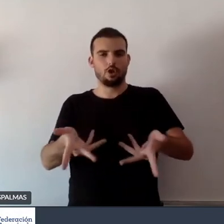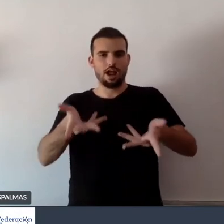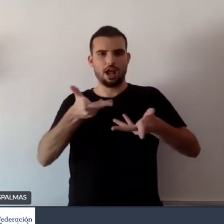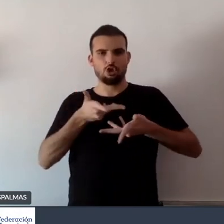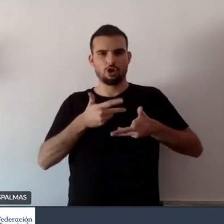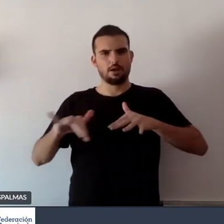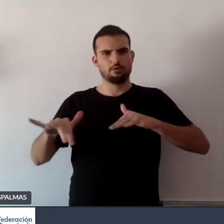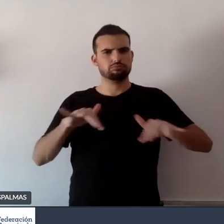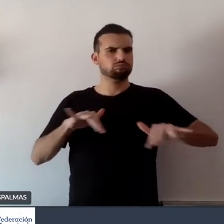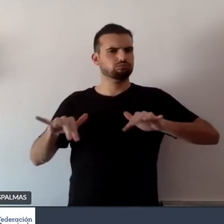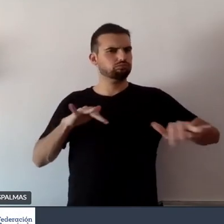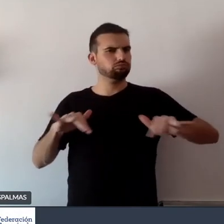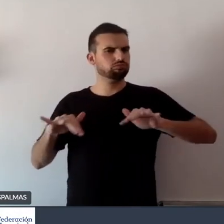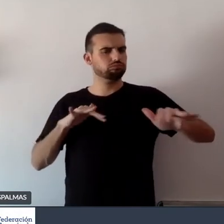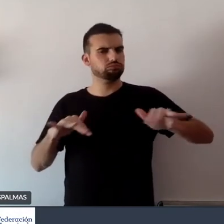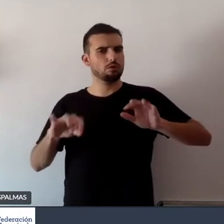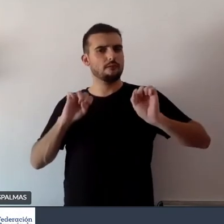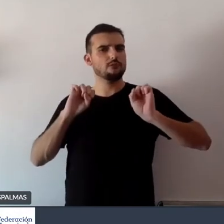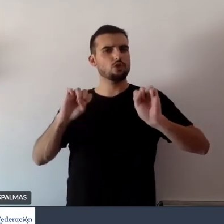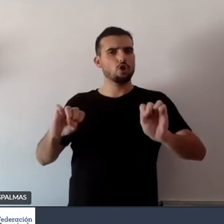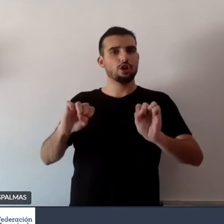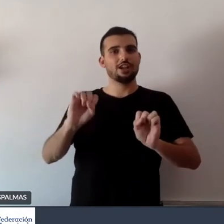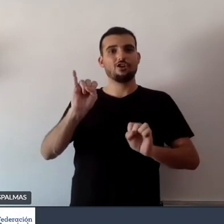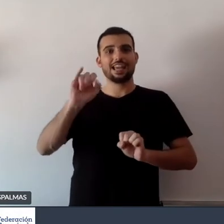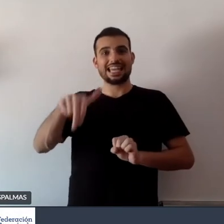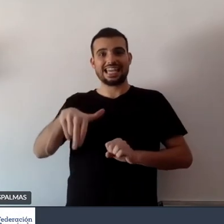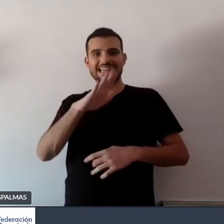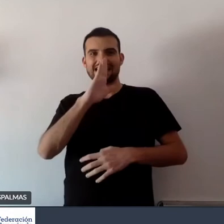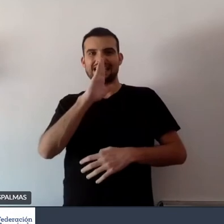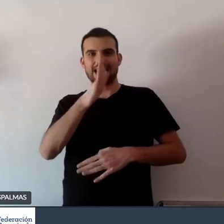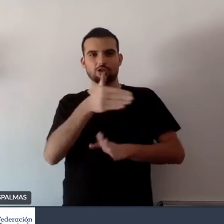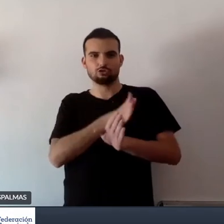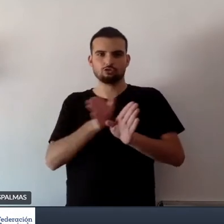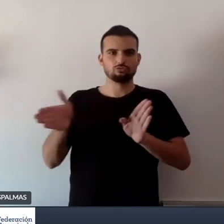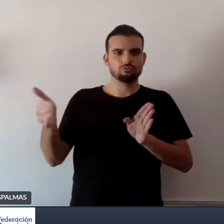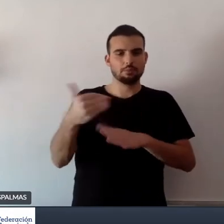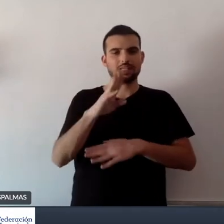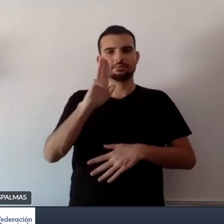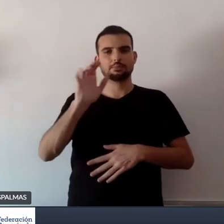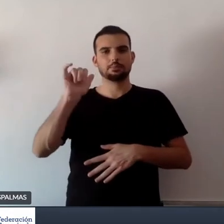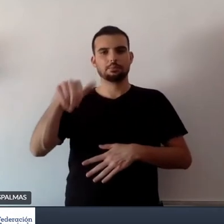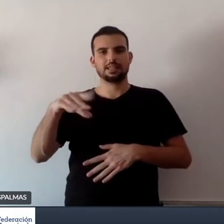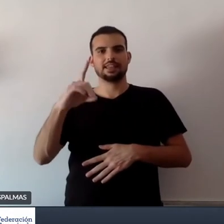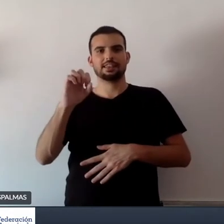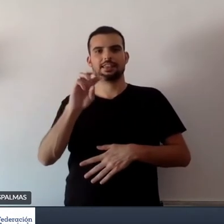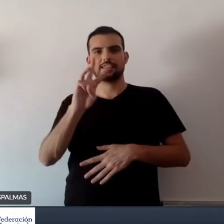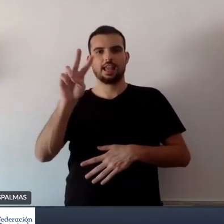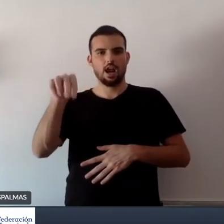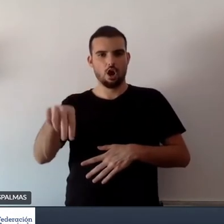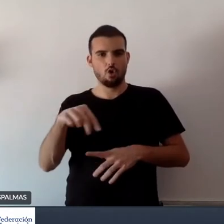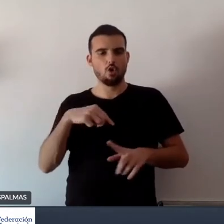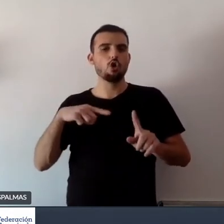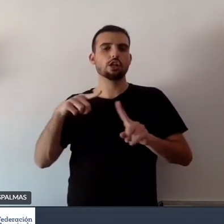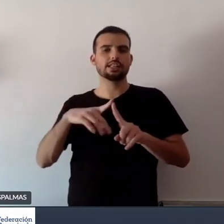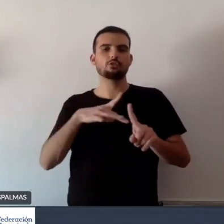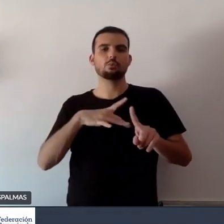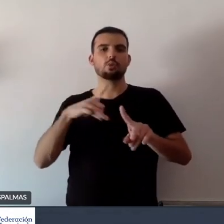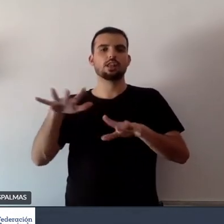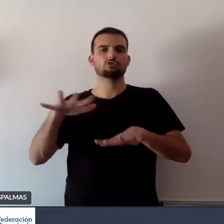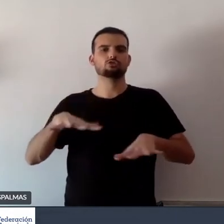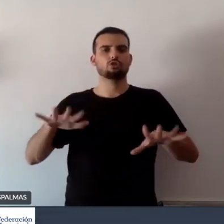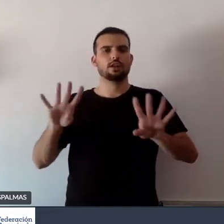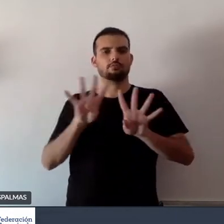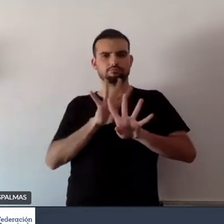Bloqueo directo, bloqueo indirecto, pin down y pin down simultáneo en el otro lado para mantener ocupado el lado contrario.